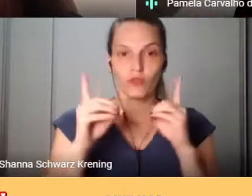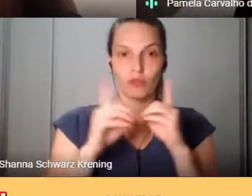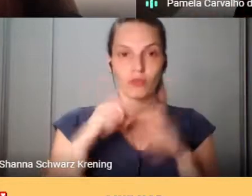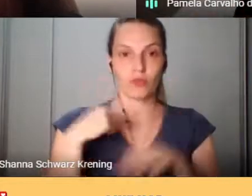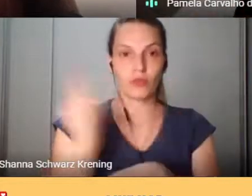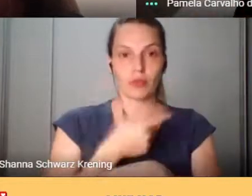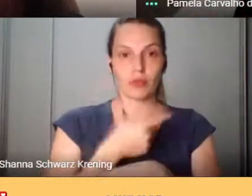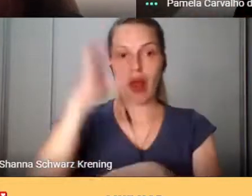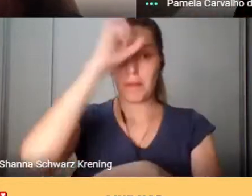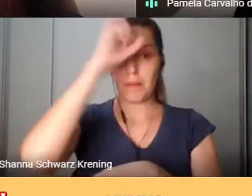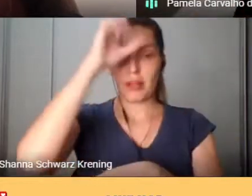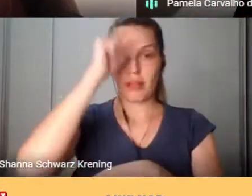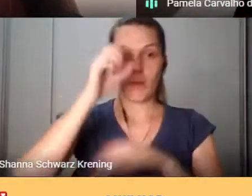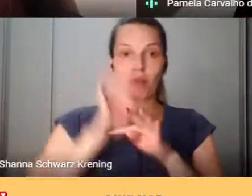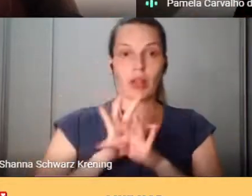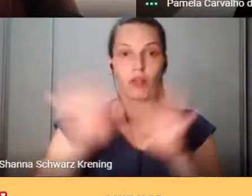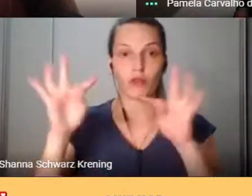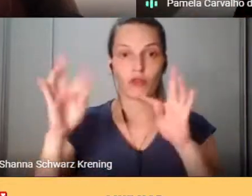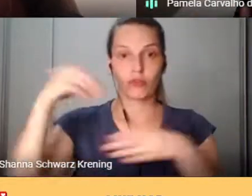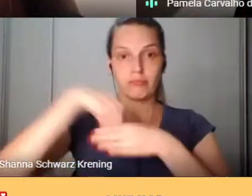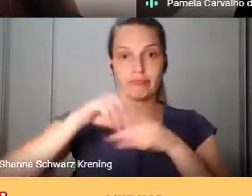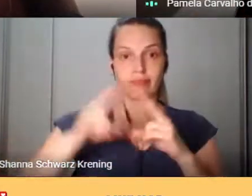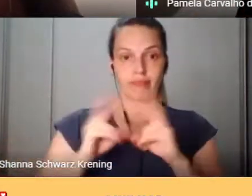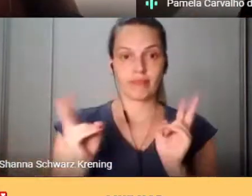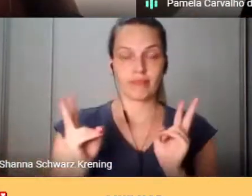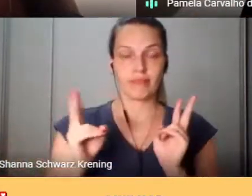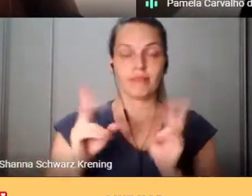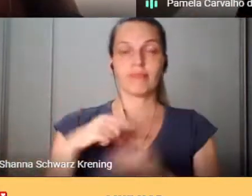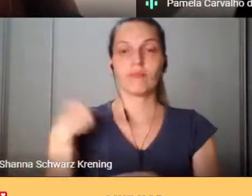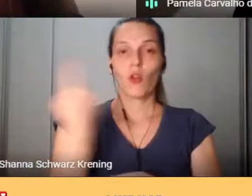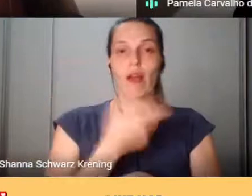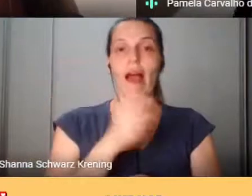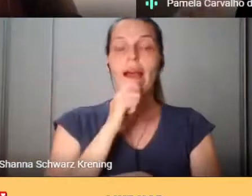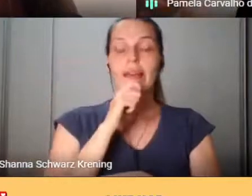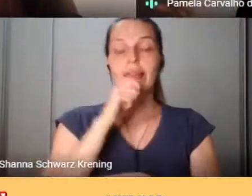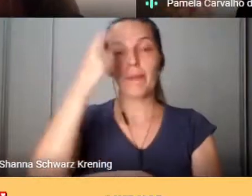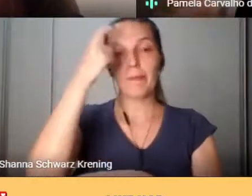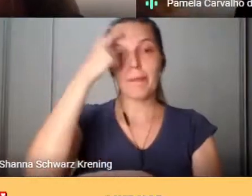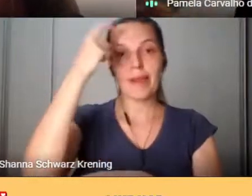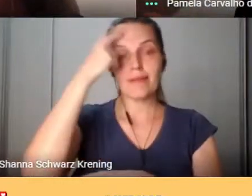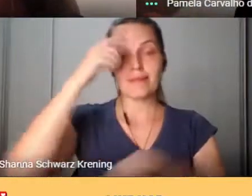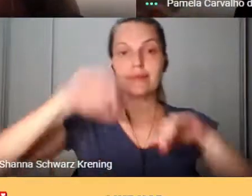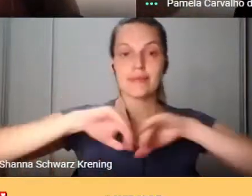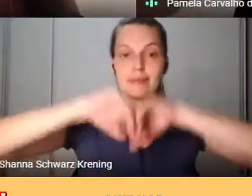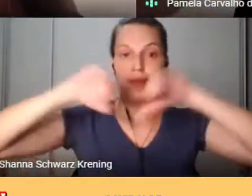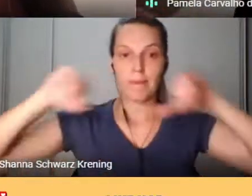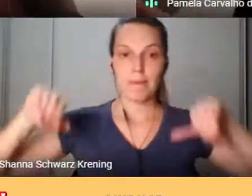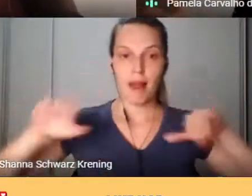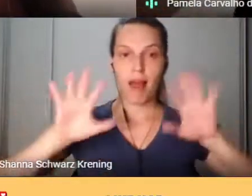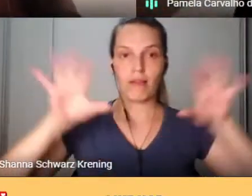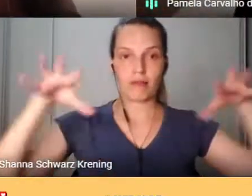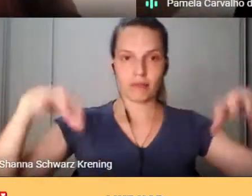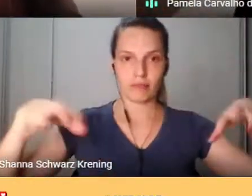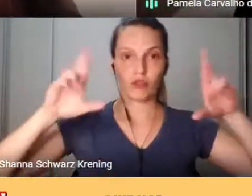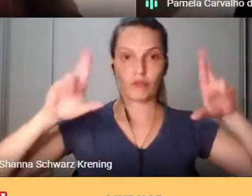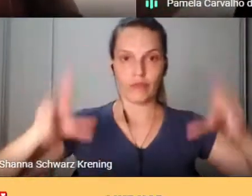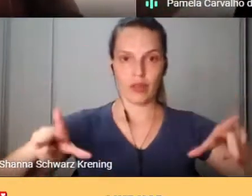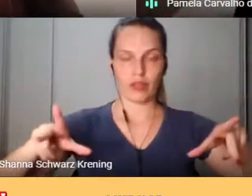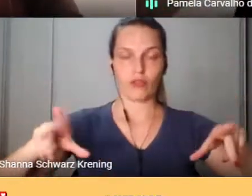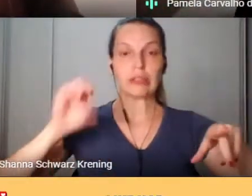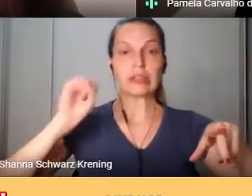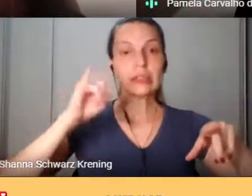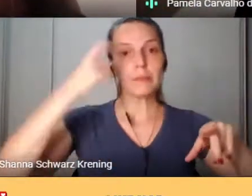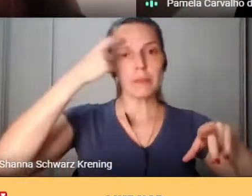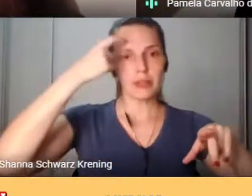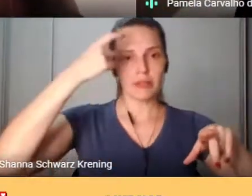no virtual, a gente ainda pensa como se fosse uma coisa separada, dois distintos. Então, se a gente começar a pensar